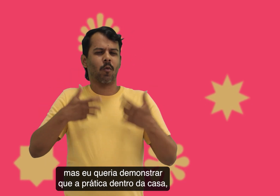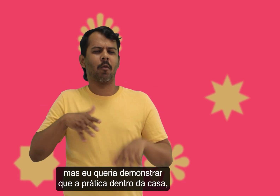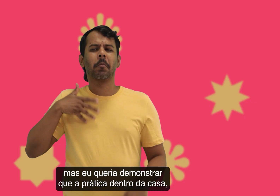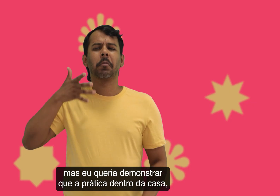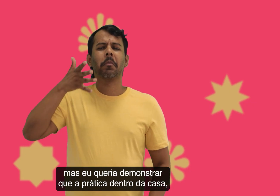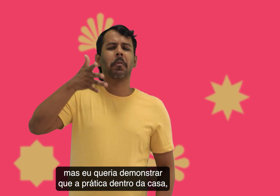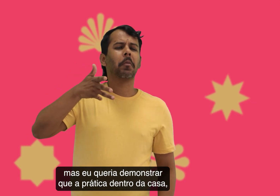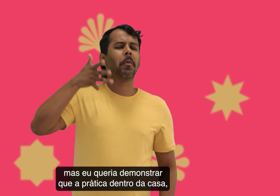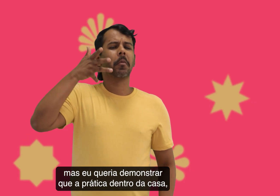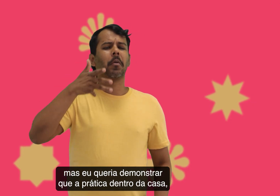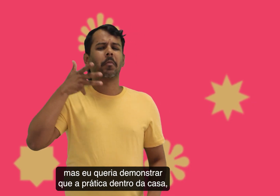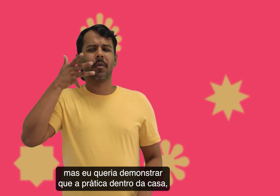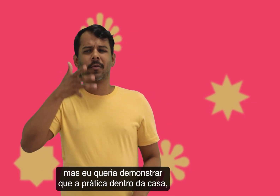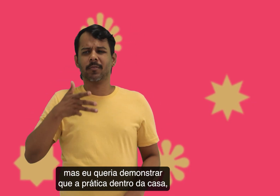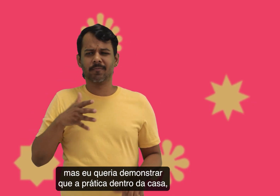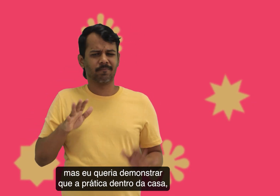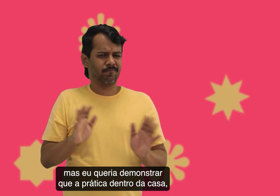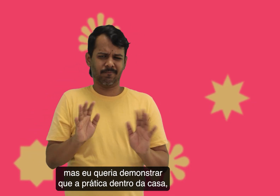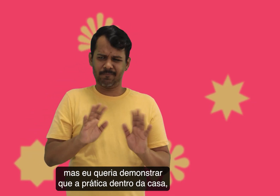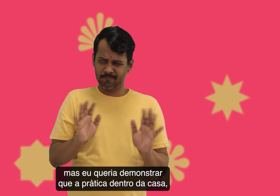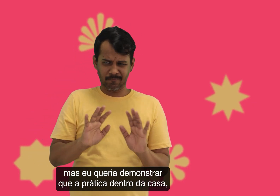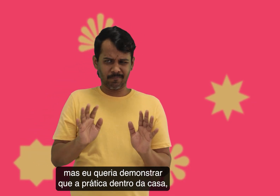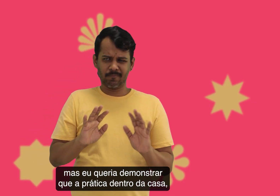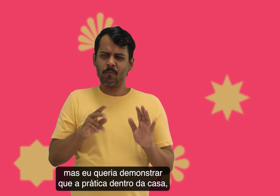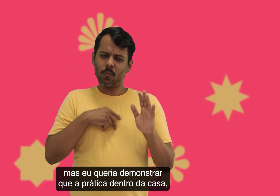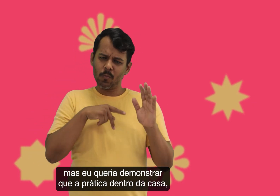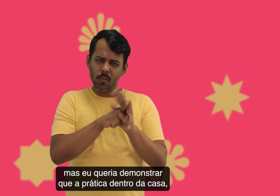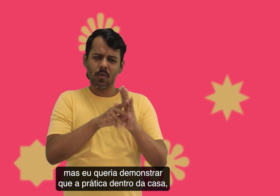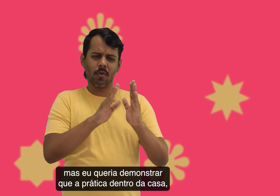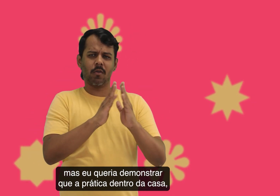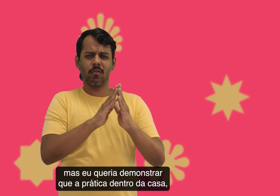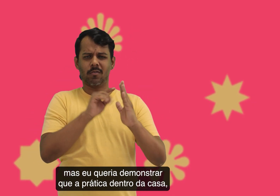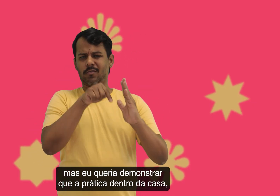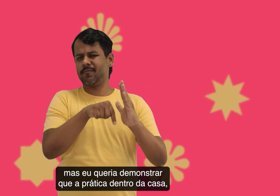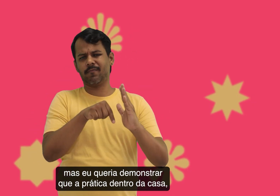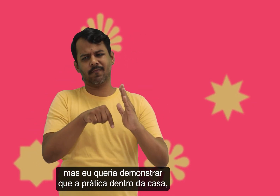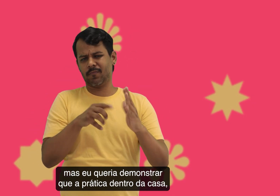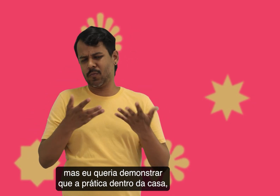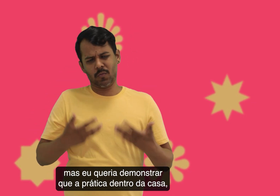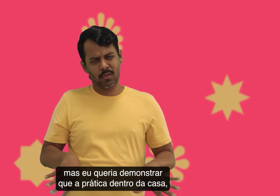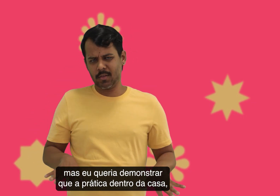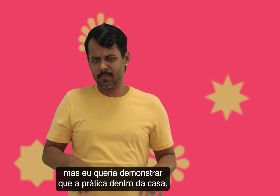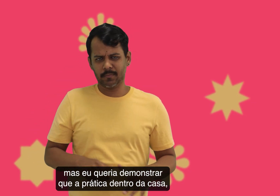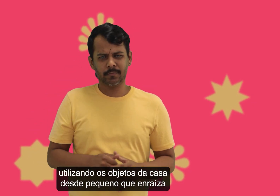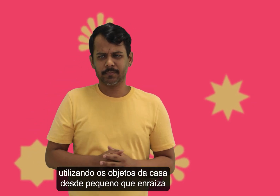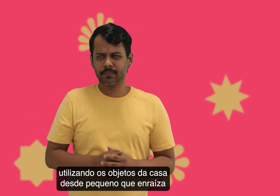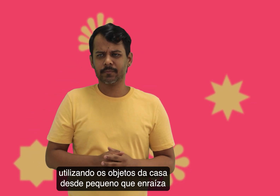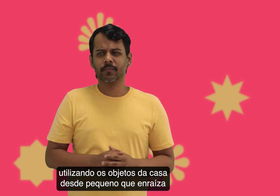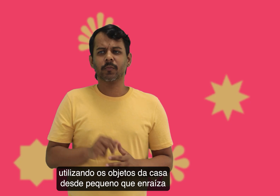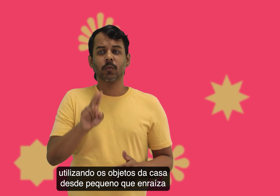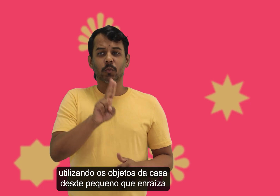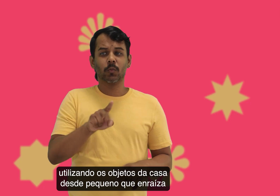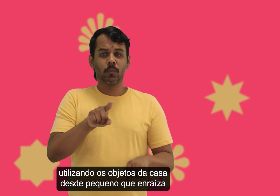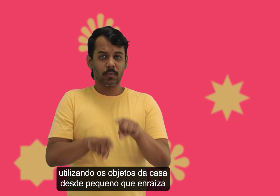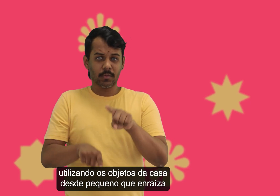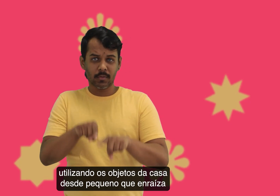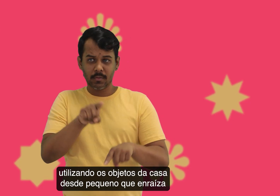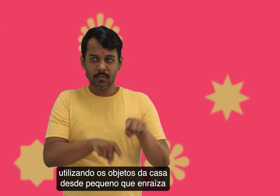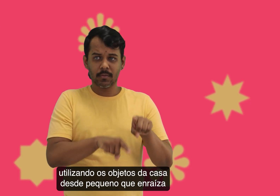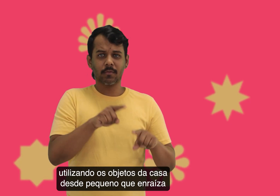mulher, mas eu queria demonstrar que é a prática dentro da casa, utilizando os objetos da